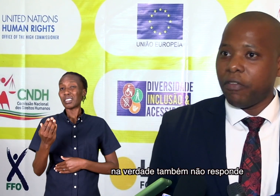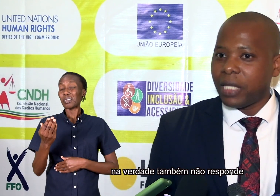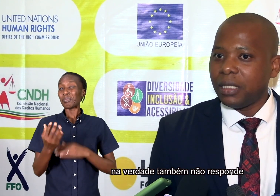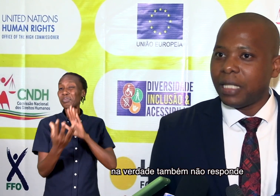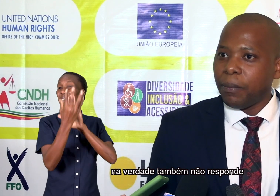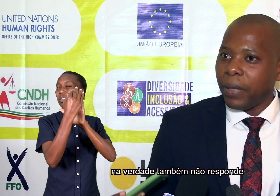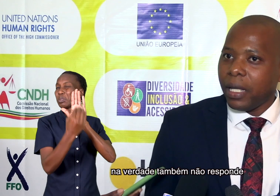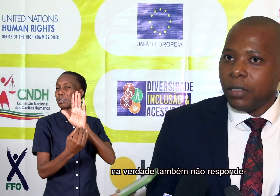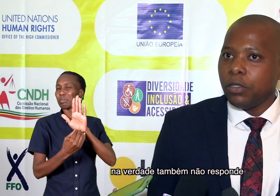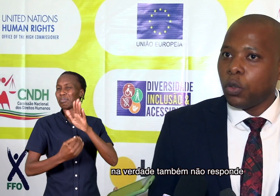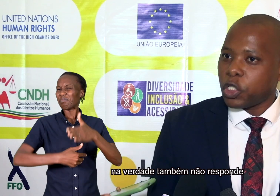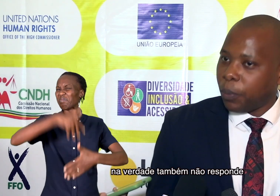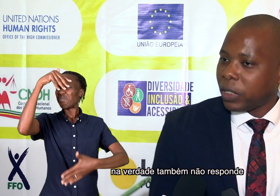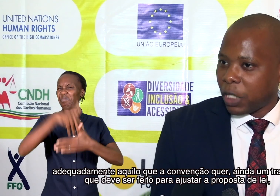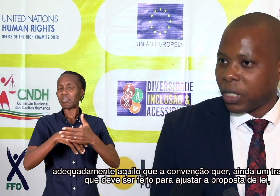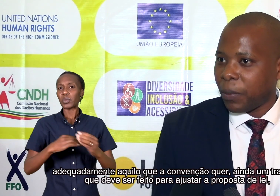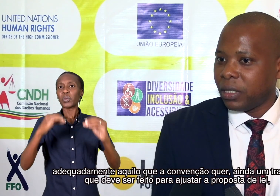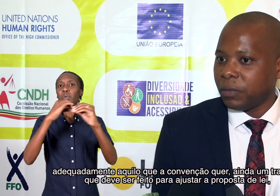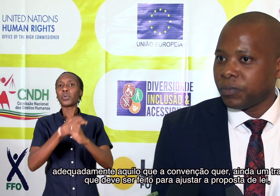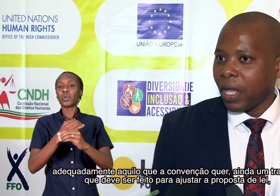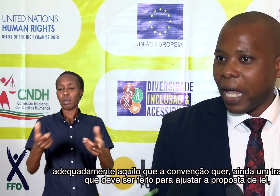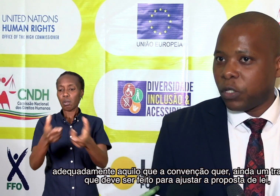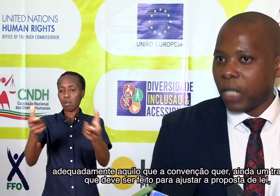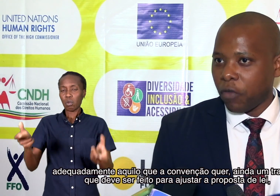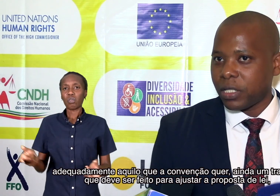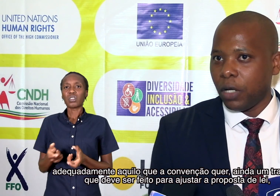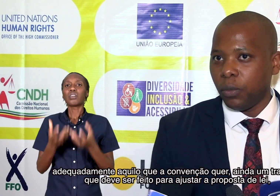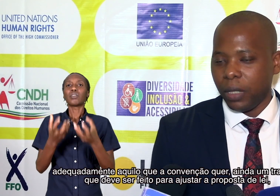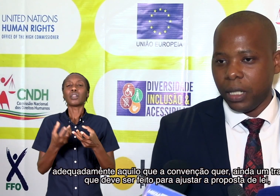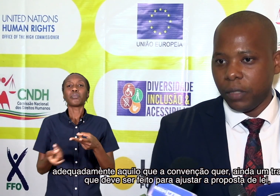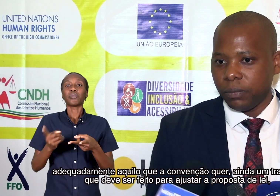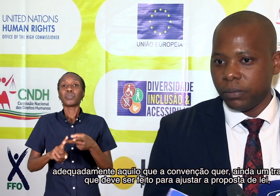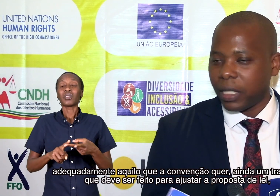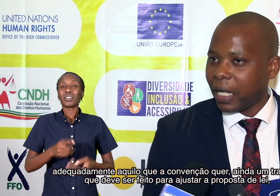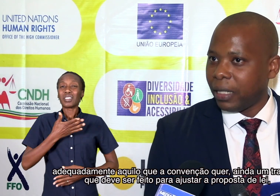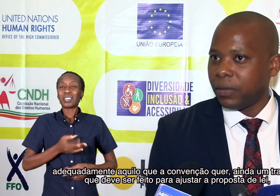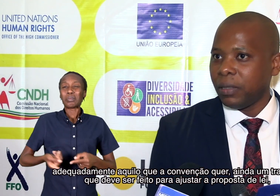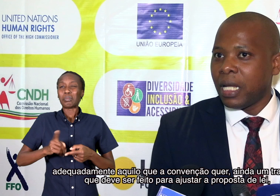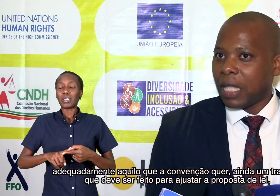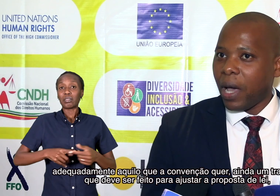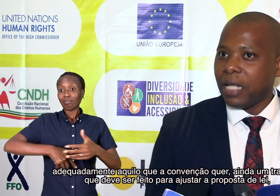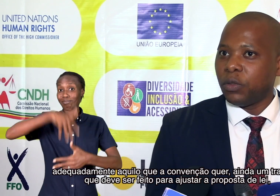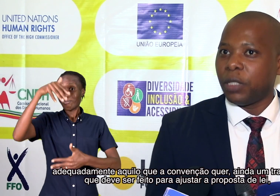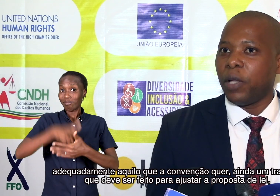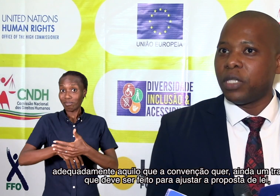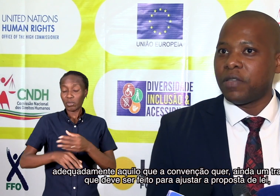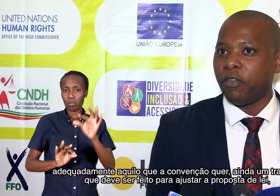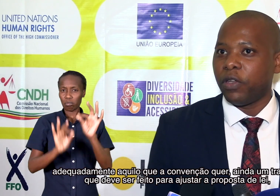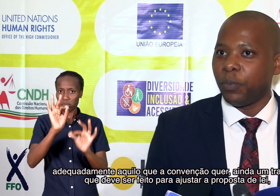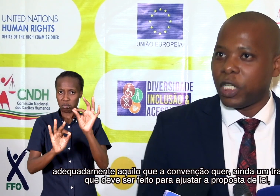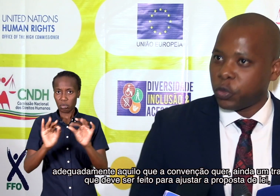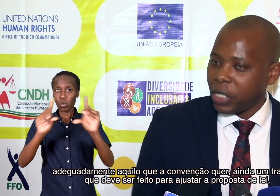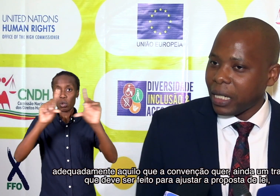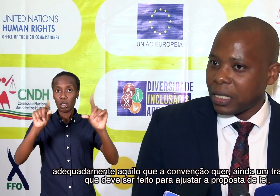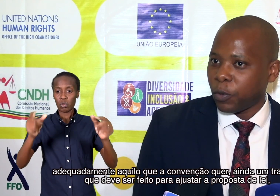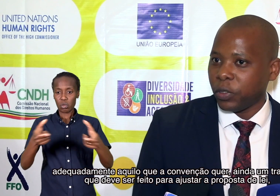que na verdade também não responde adequadamente àquilo que a Convenção requer, né? Então há ainda um trabalho que deve ser feito